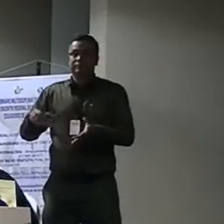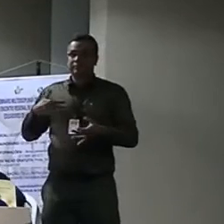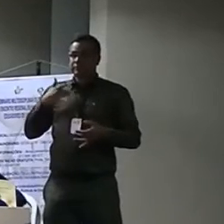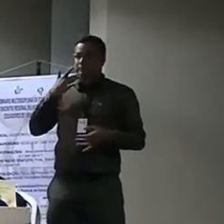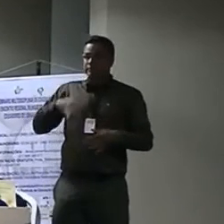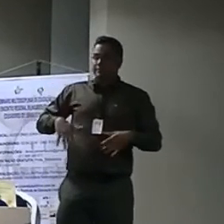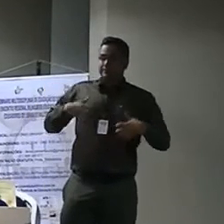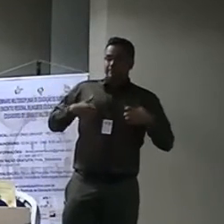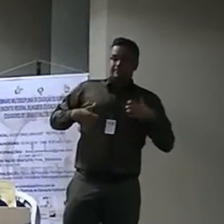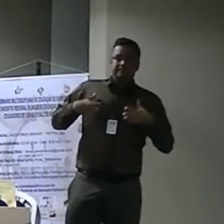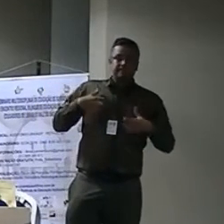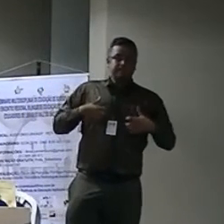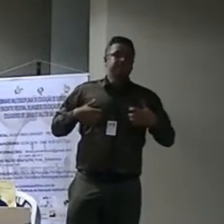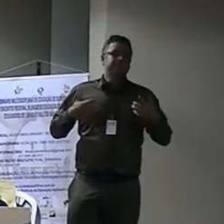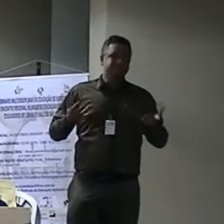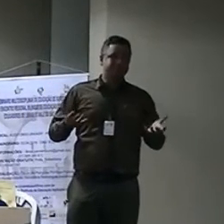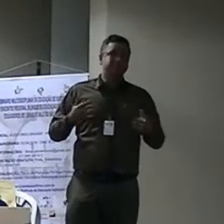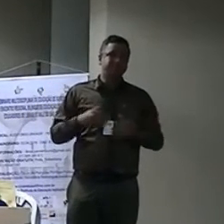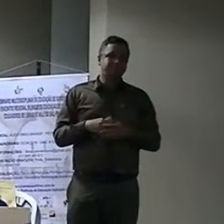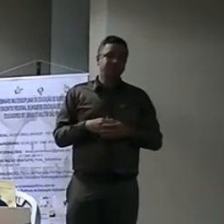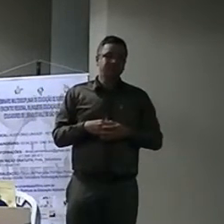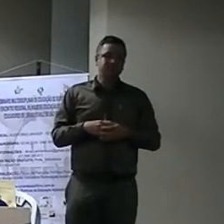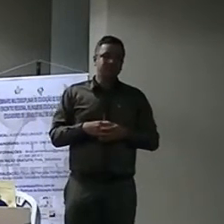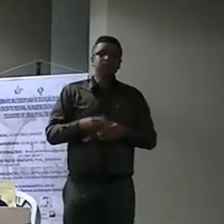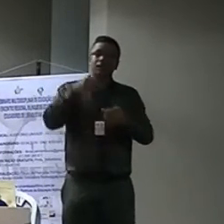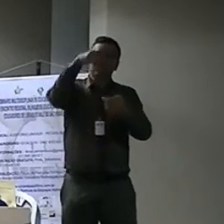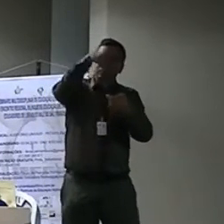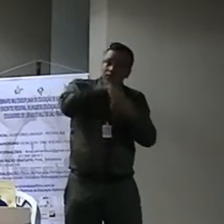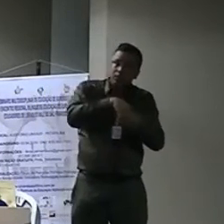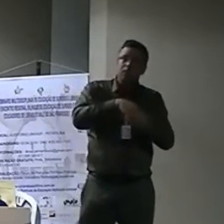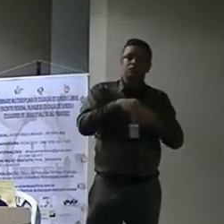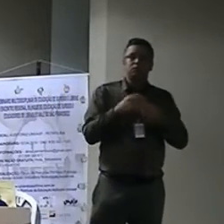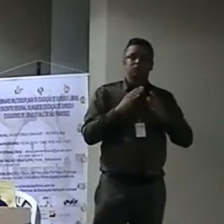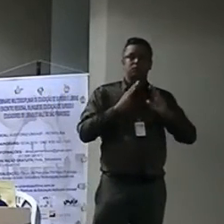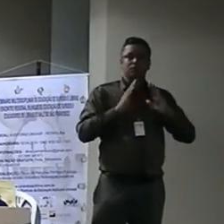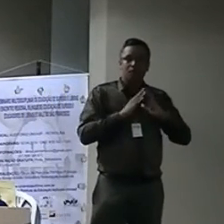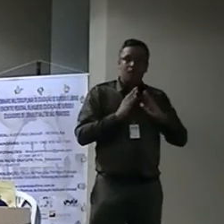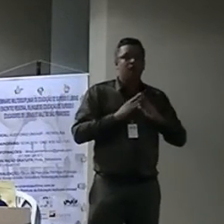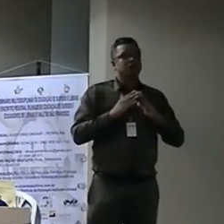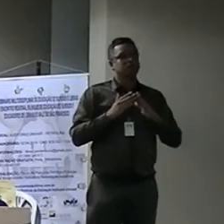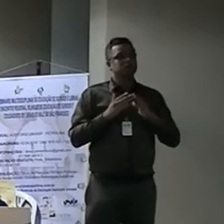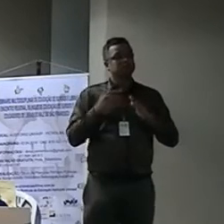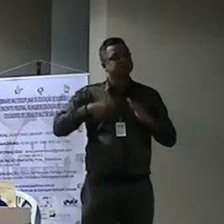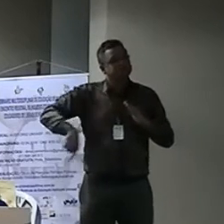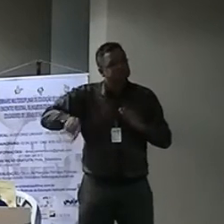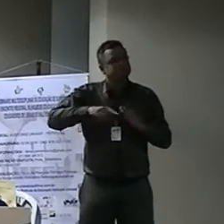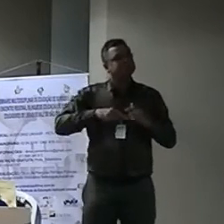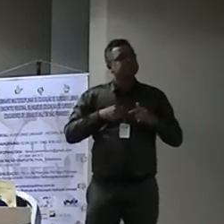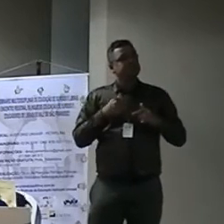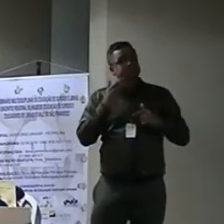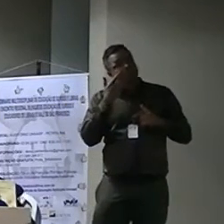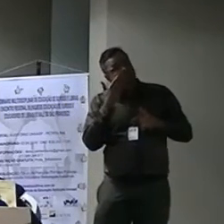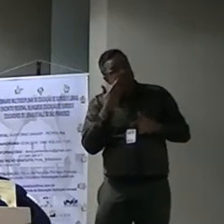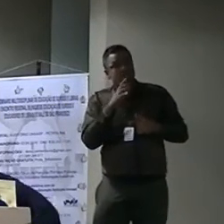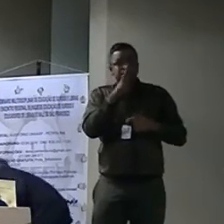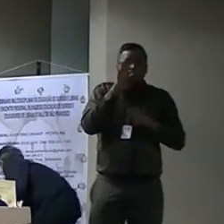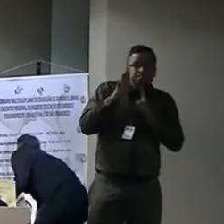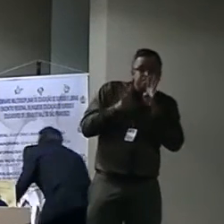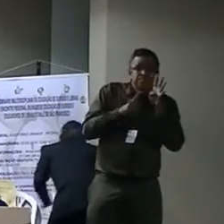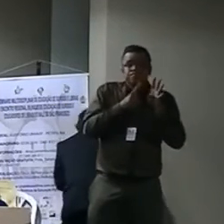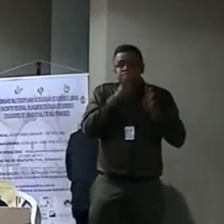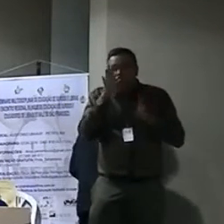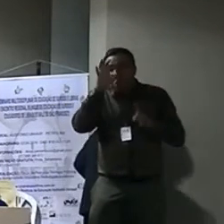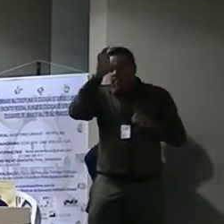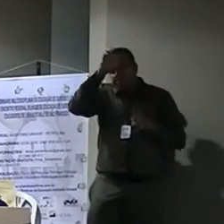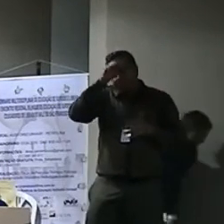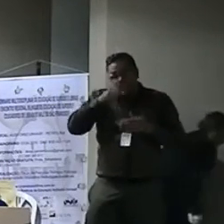a gente começa trabalhando dentro de casa, aprendendo, vivenciando essas experiências